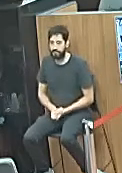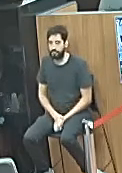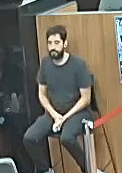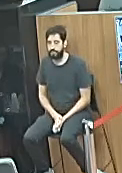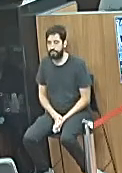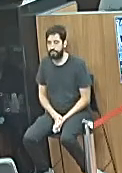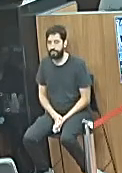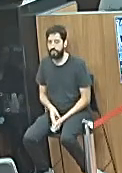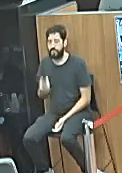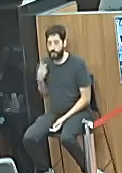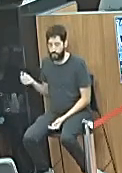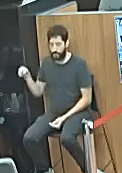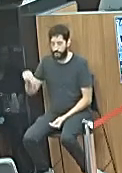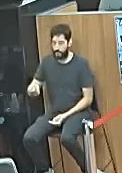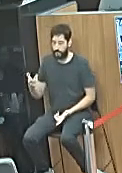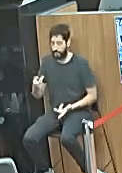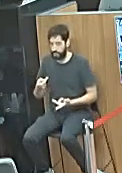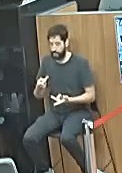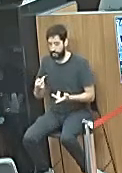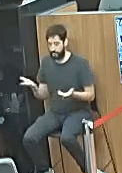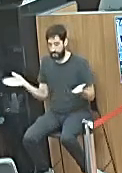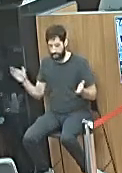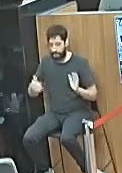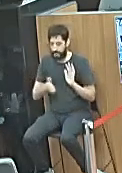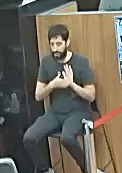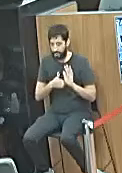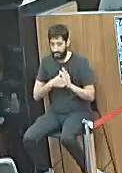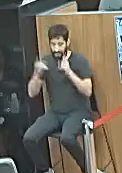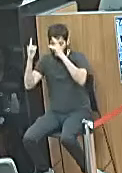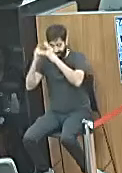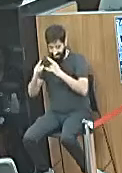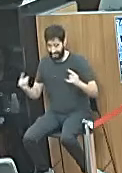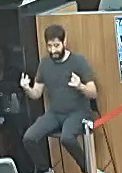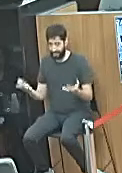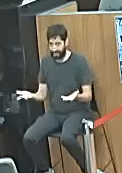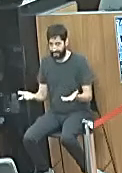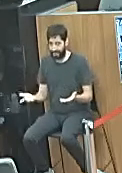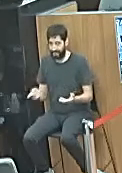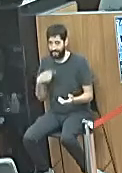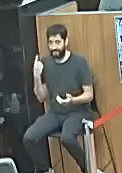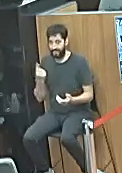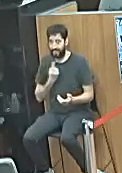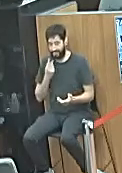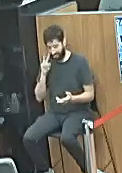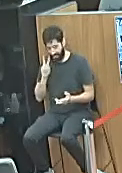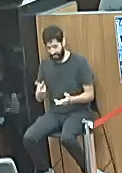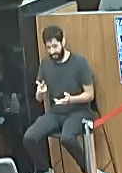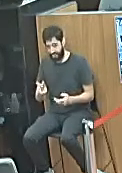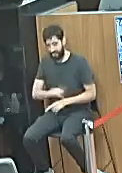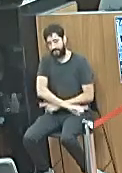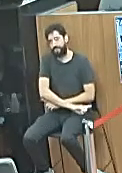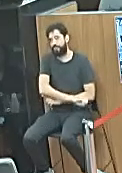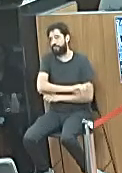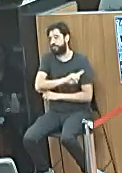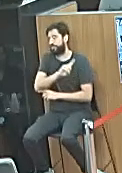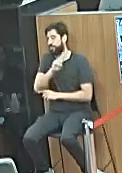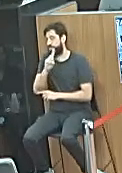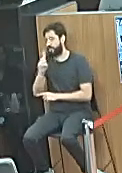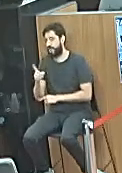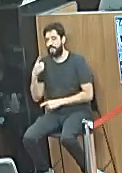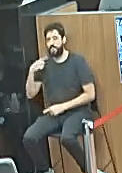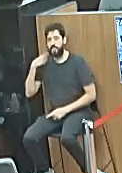eu venho trazer propostas do circo a gente vê o dia inteiro aqui um